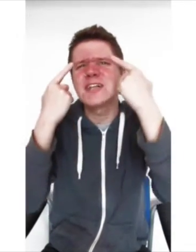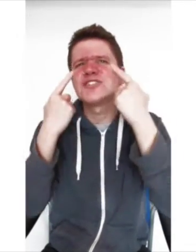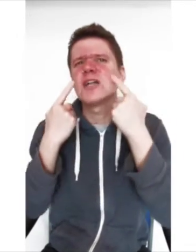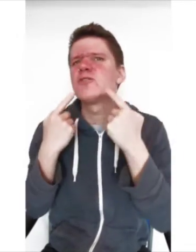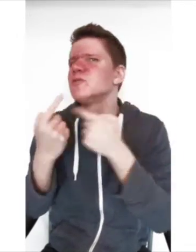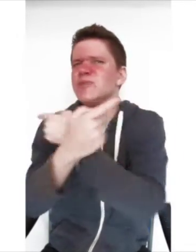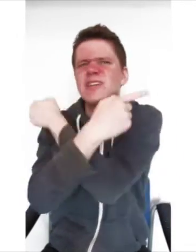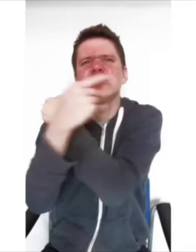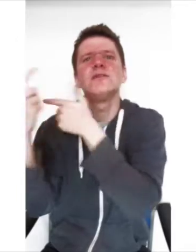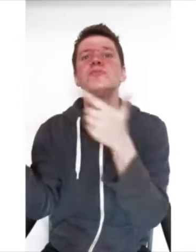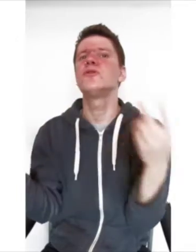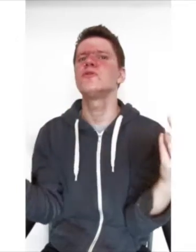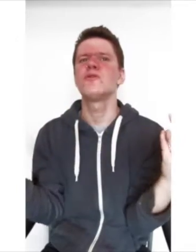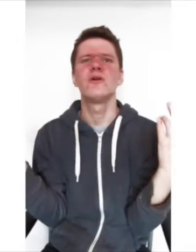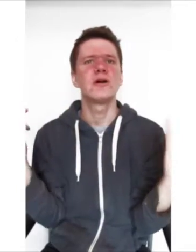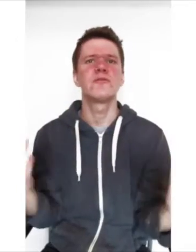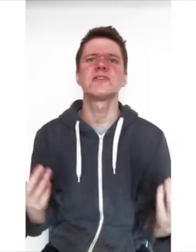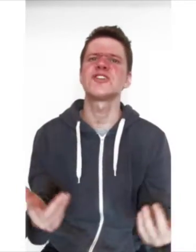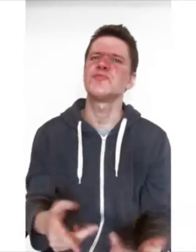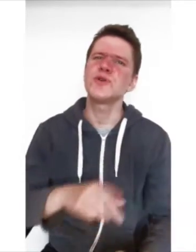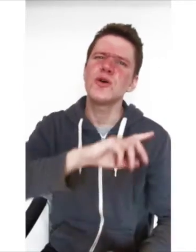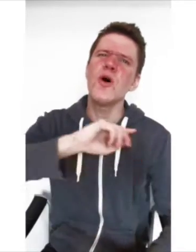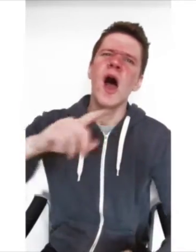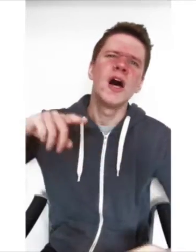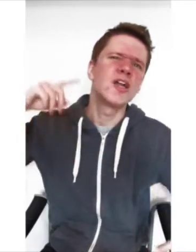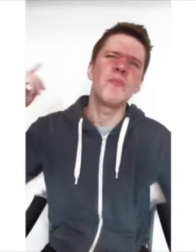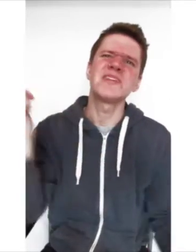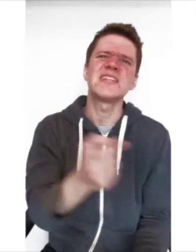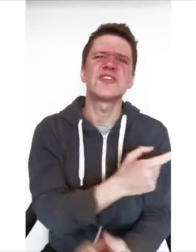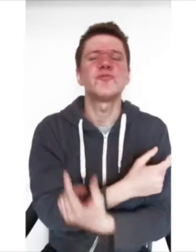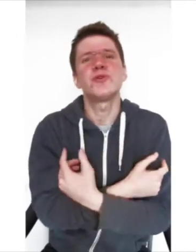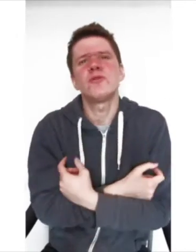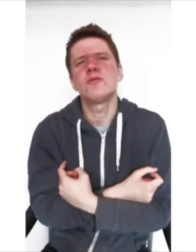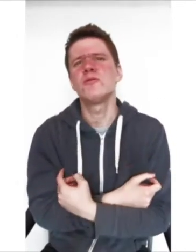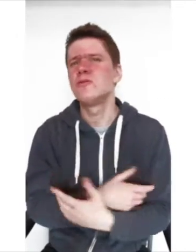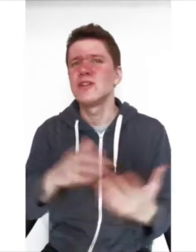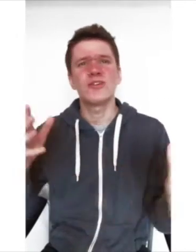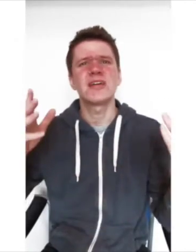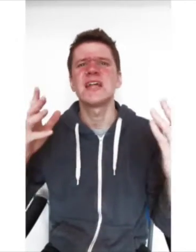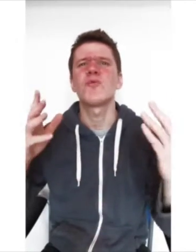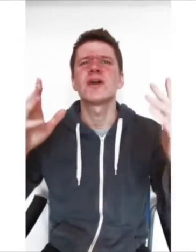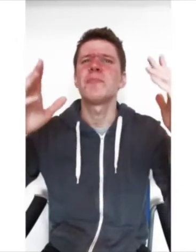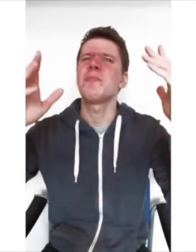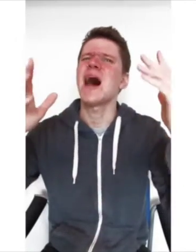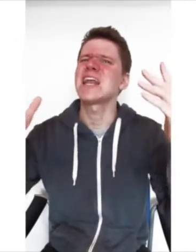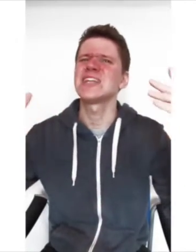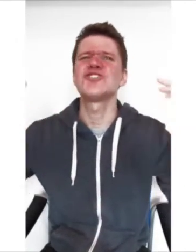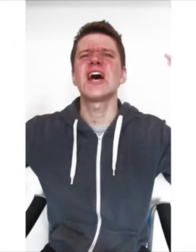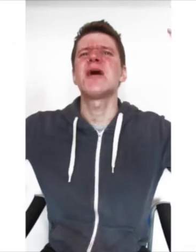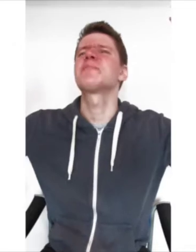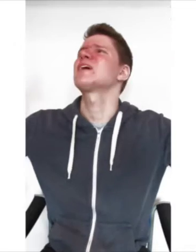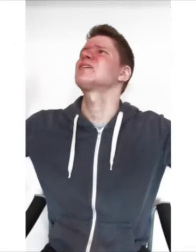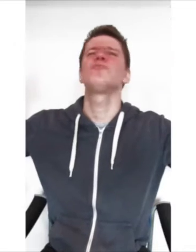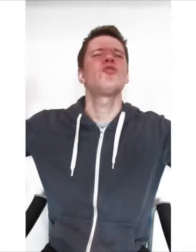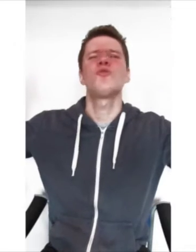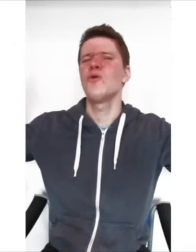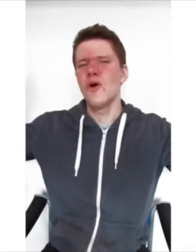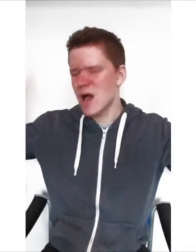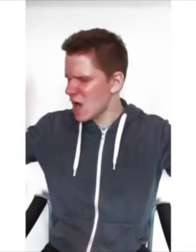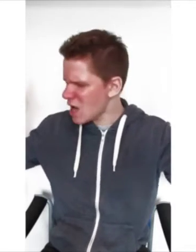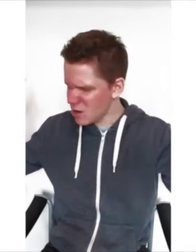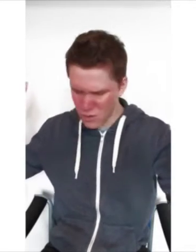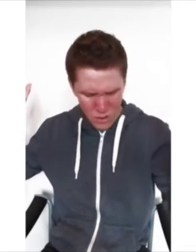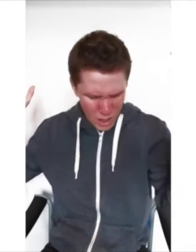cuore e la faccia li ho dipinti di blu. Non pensarci più, non pensarci più, so che da qualche parte c'è la mia